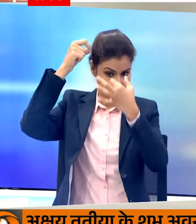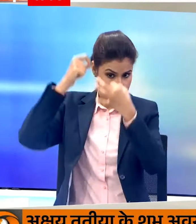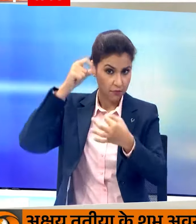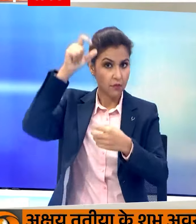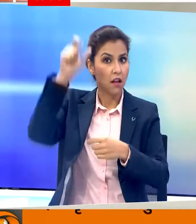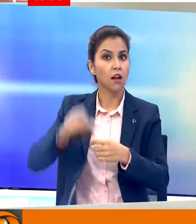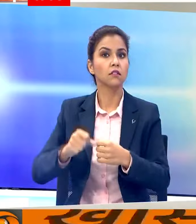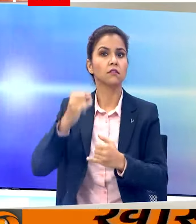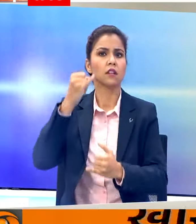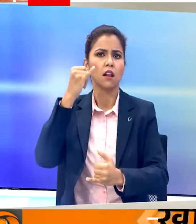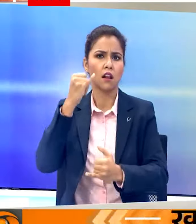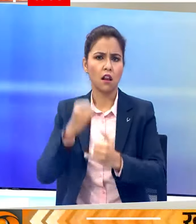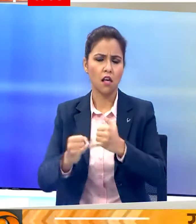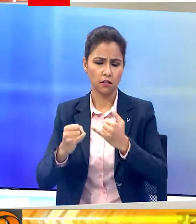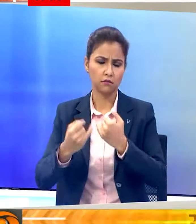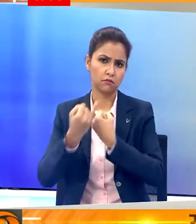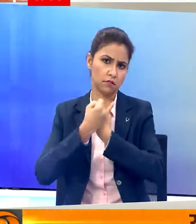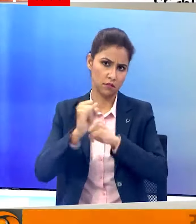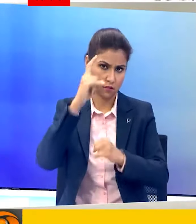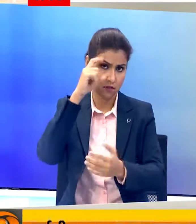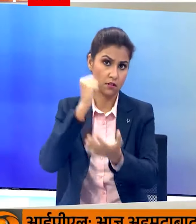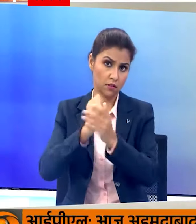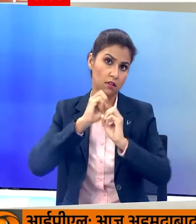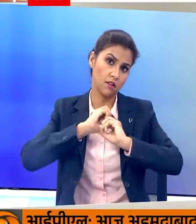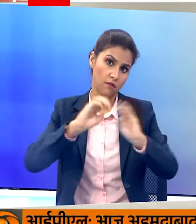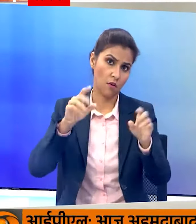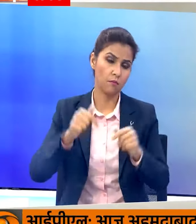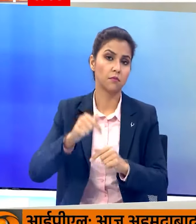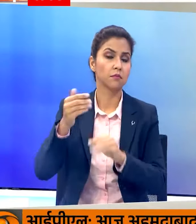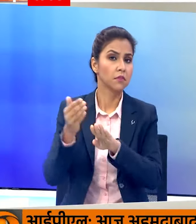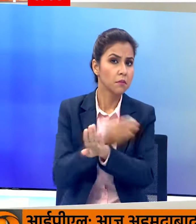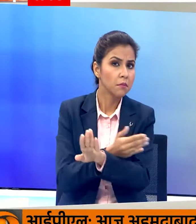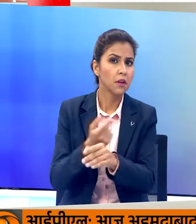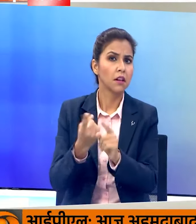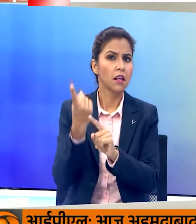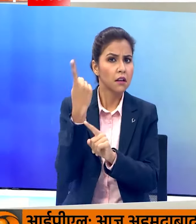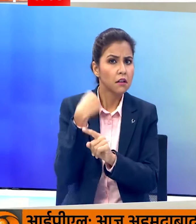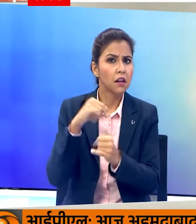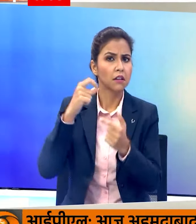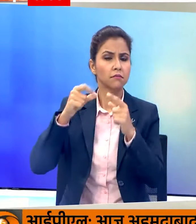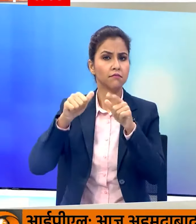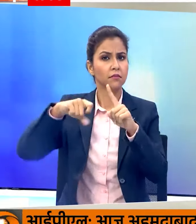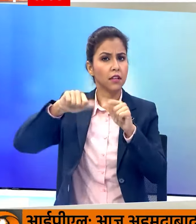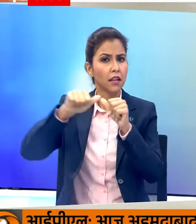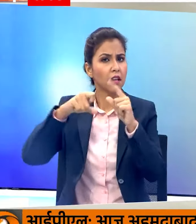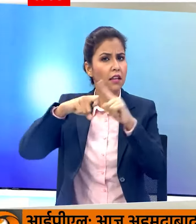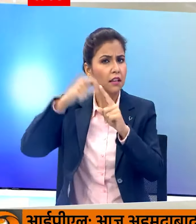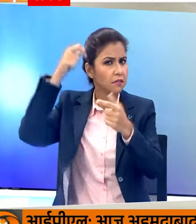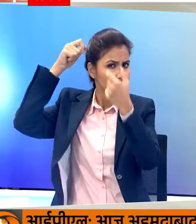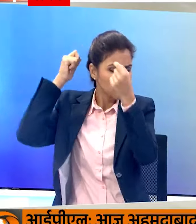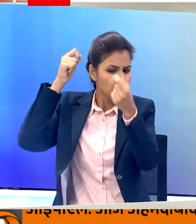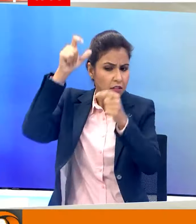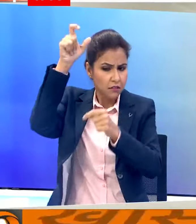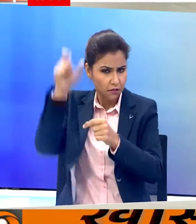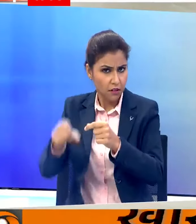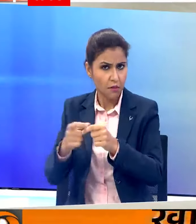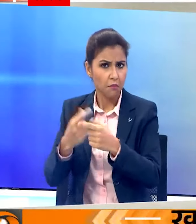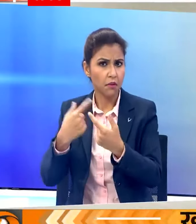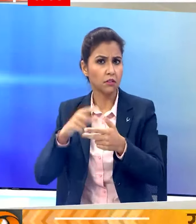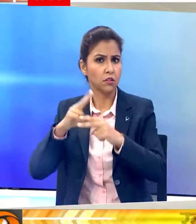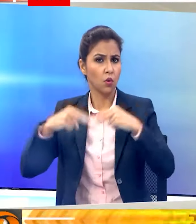अंतरिम जमानत देने पर आज अपना फैसला सुनाएगा इससे पहले कल केजरीवाल की अंतरिम जमानत पर प्रवर्तन निदेशालय